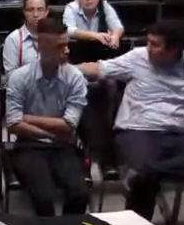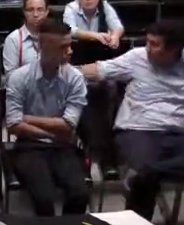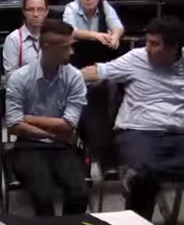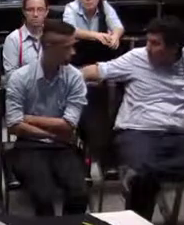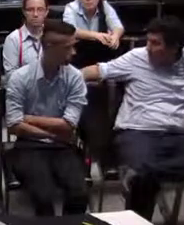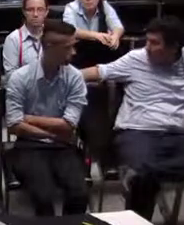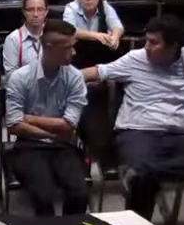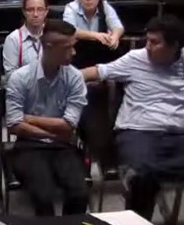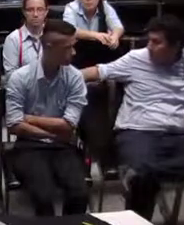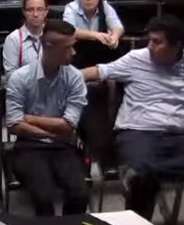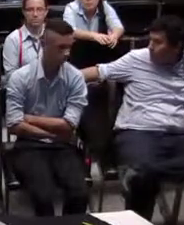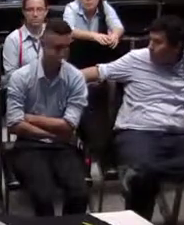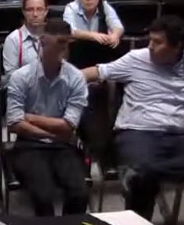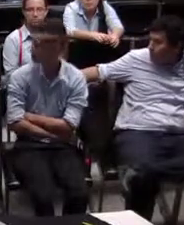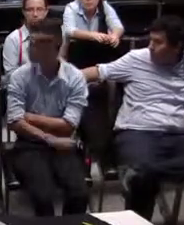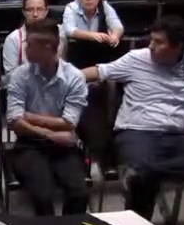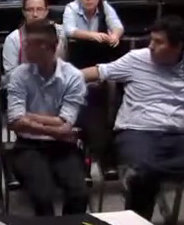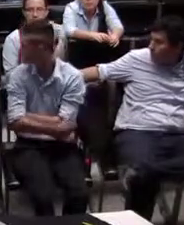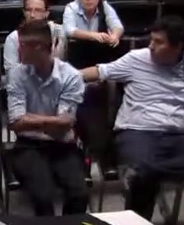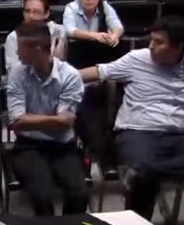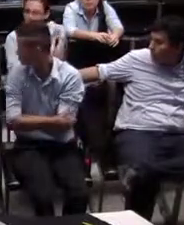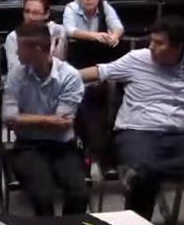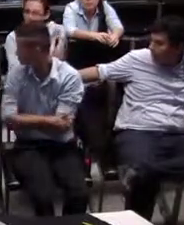complejo, entonces quería saber qué opinan sobre ello.